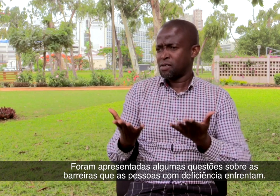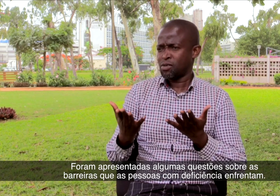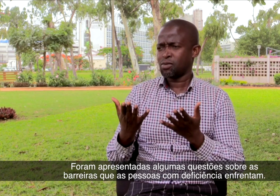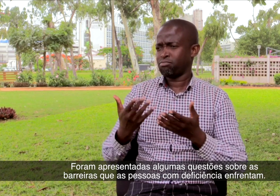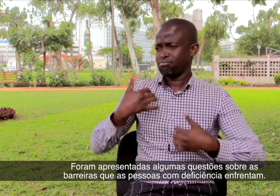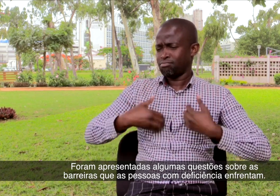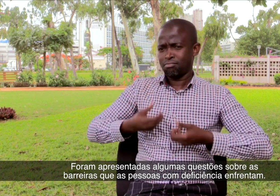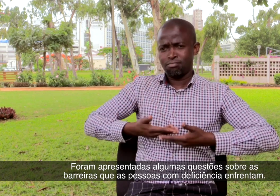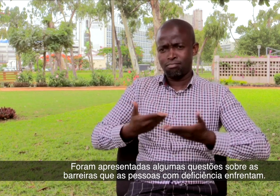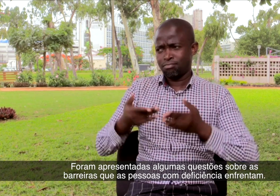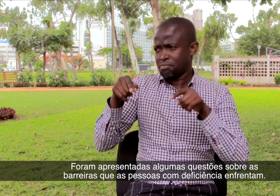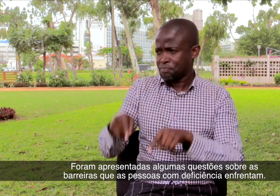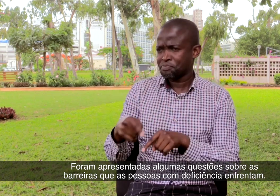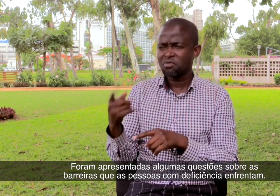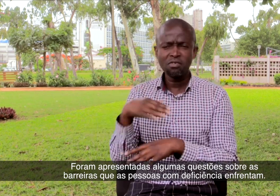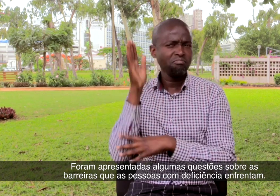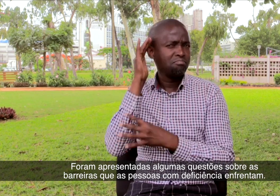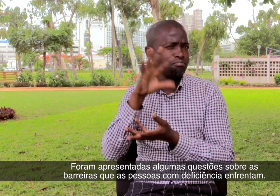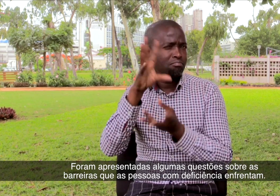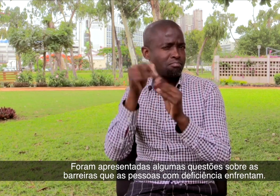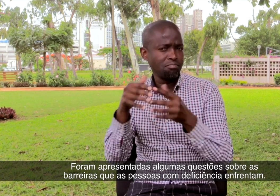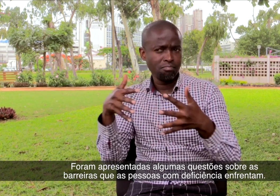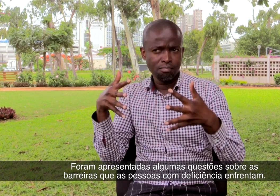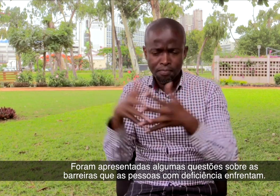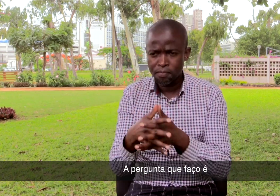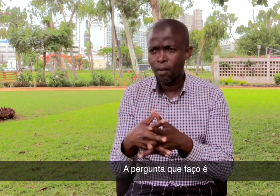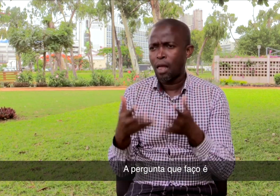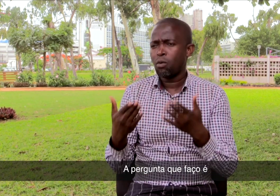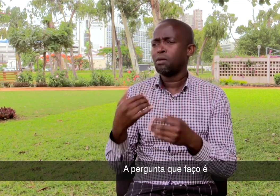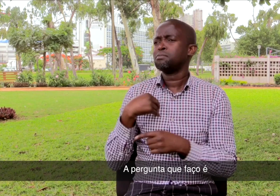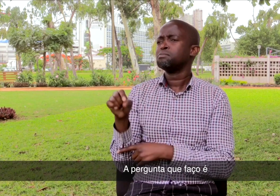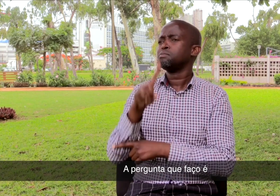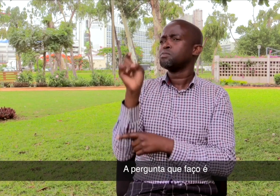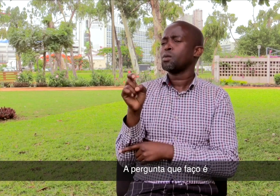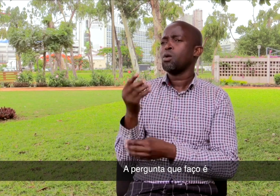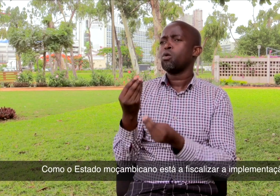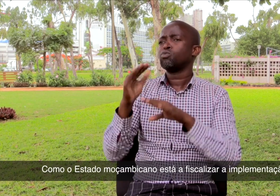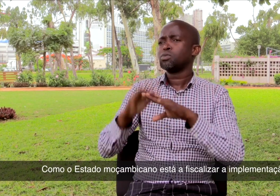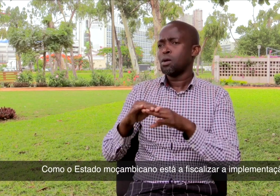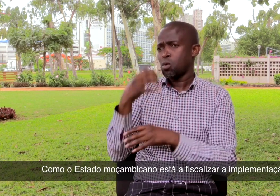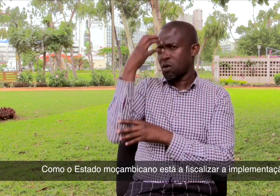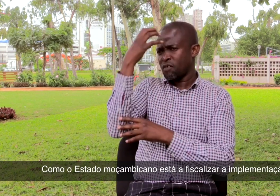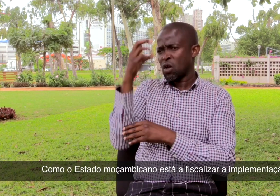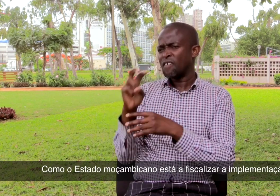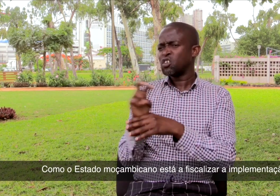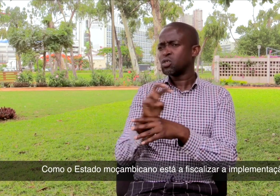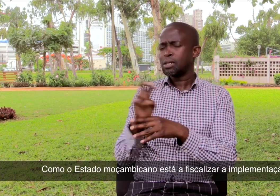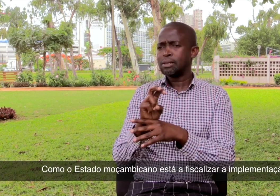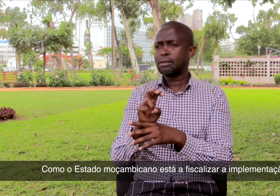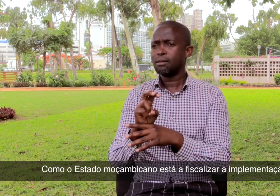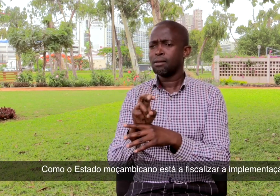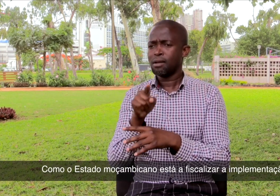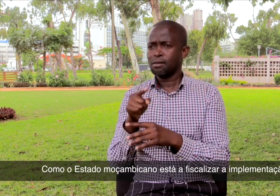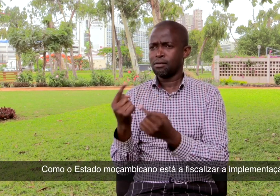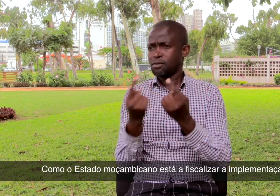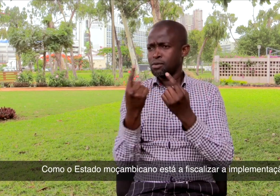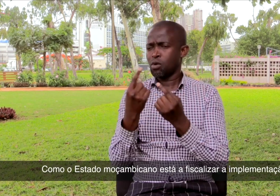Apresentou-se aqui algumas preocupações. Acredito que tenha ouvido muito bem. Então, a pergunta que eu faço em termos de fiscalização a nível